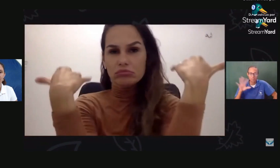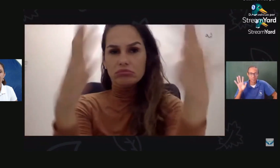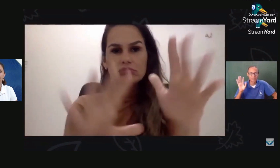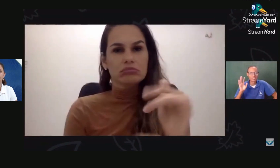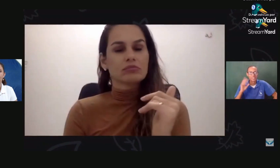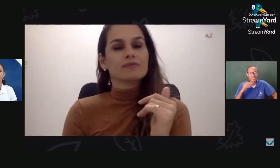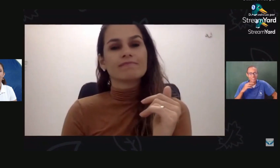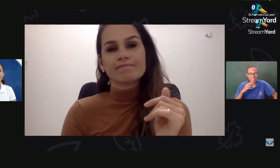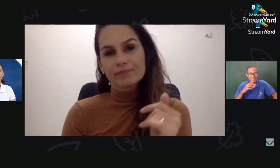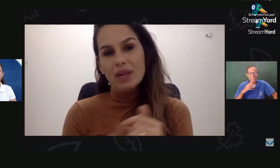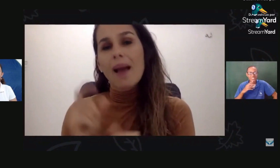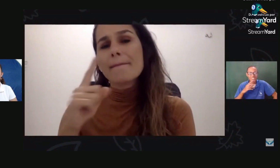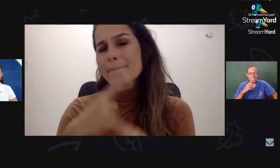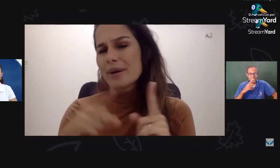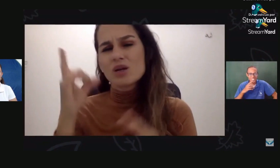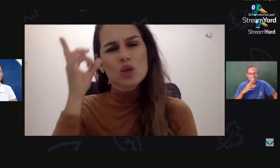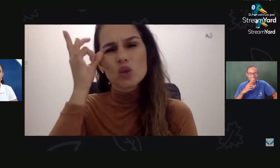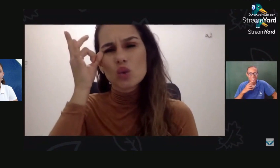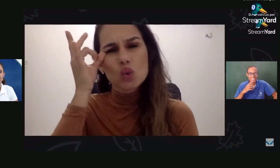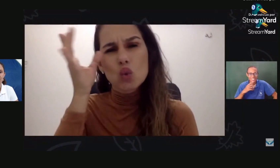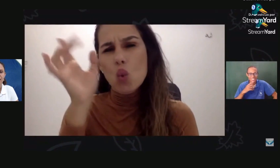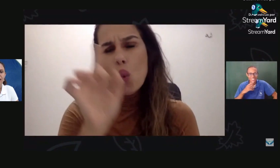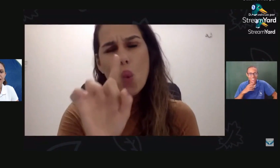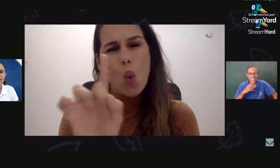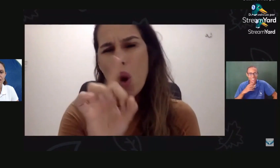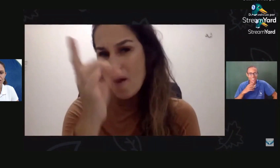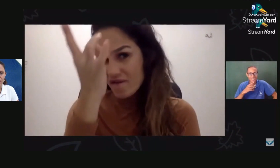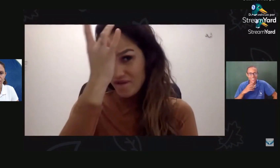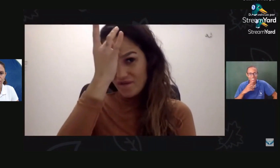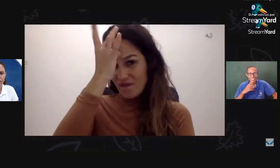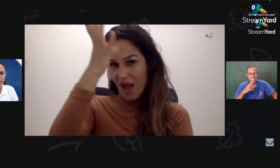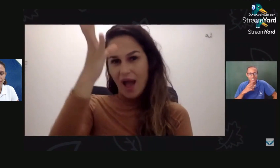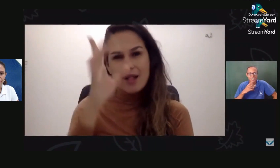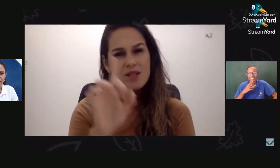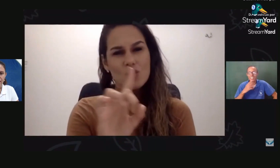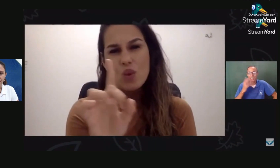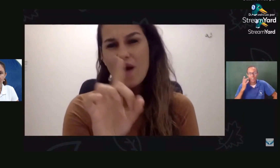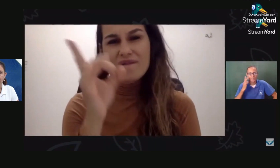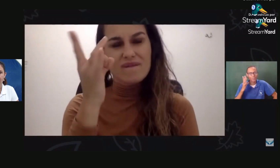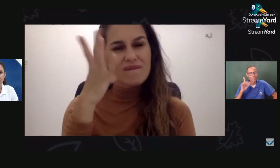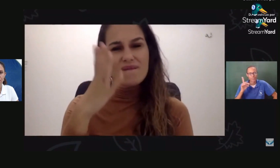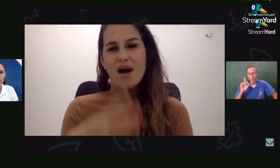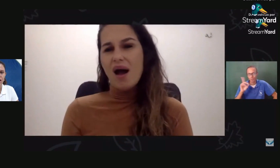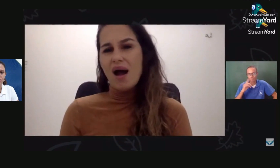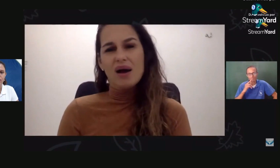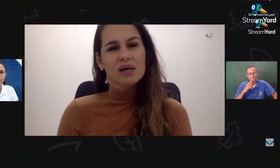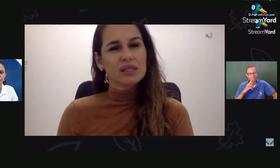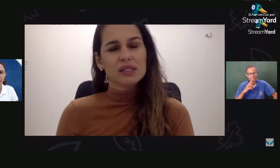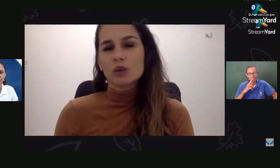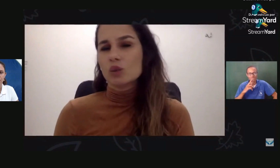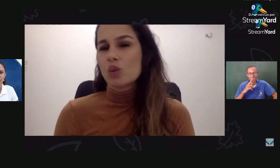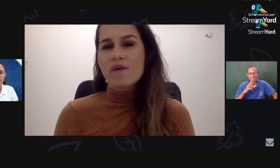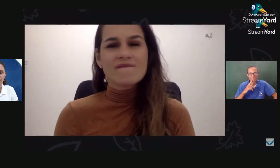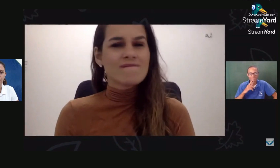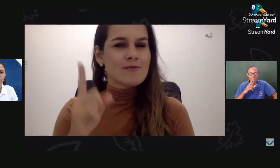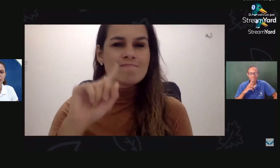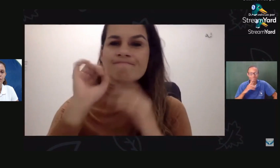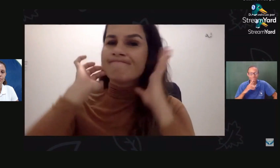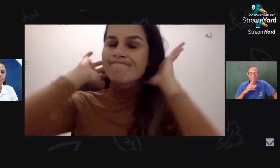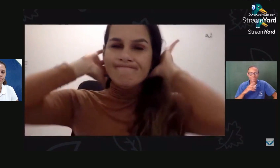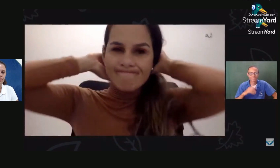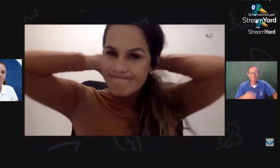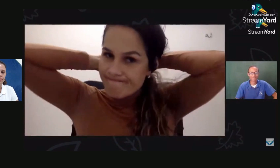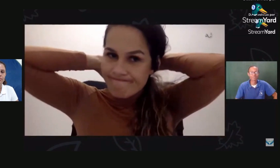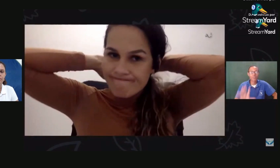eles sinalizarem e deixo, né, eles sentirem tudo aquilo. Não é fácil, Reginaldo, não é fácil essa